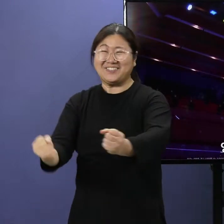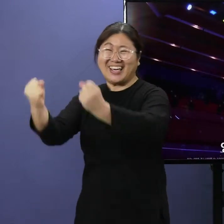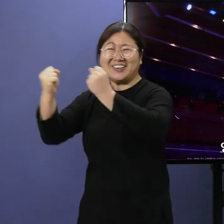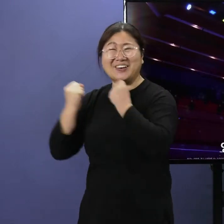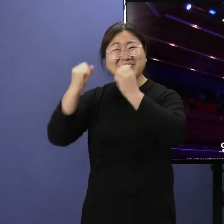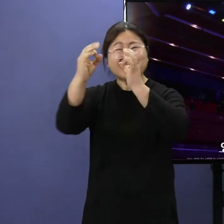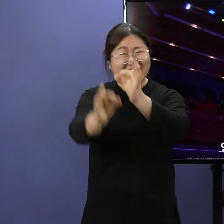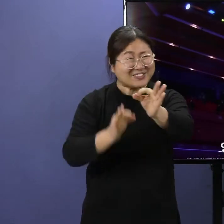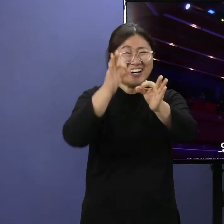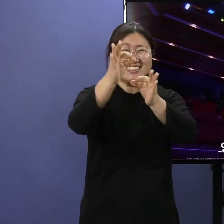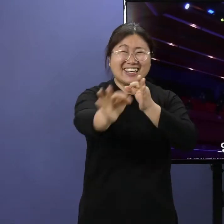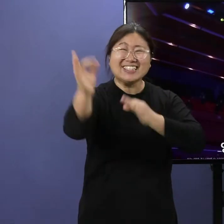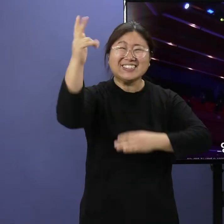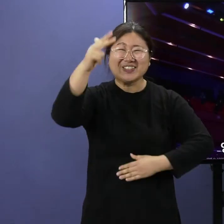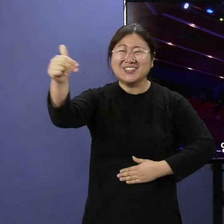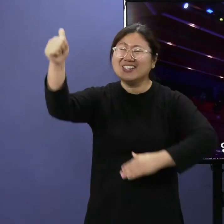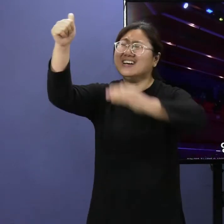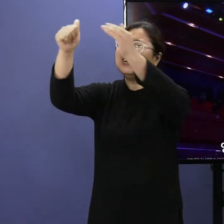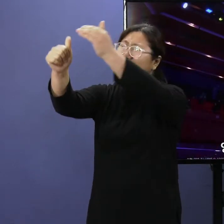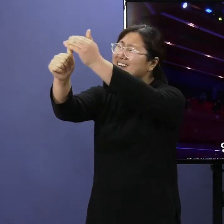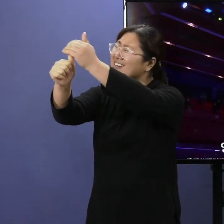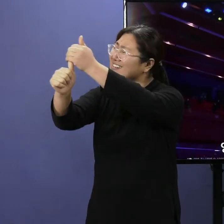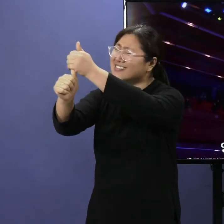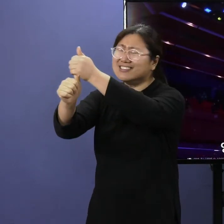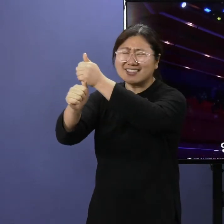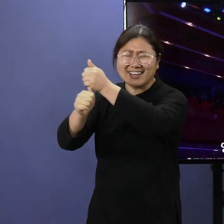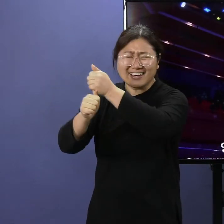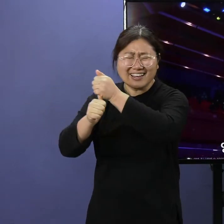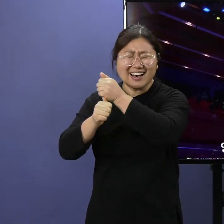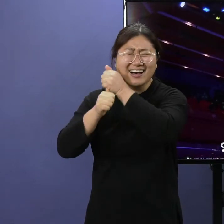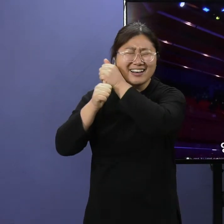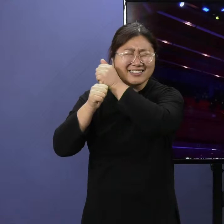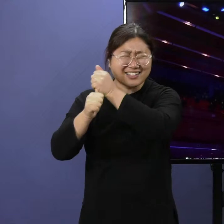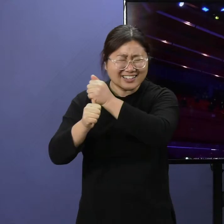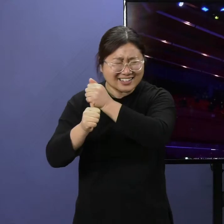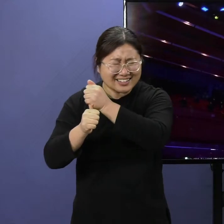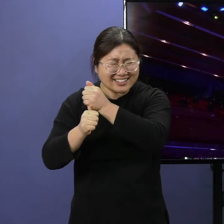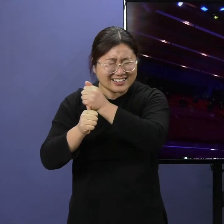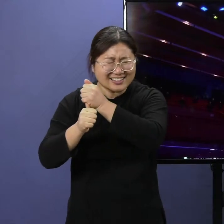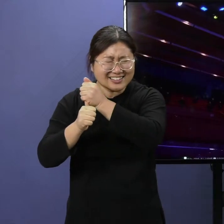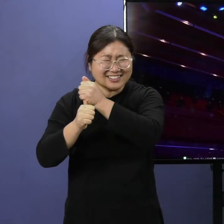힘이여, 영원히 주를 의지하.